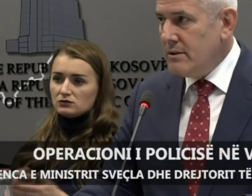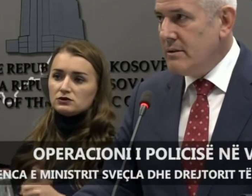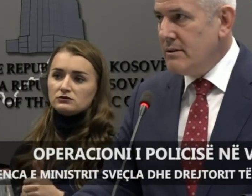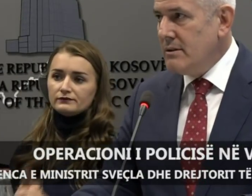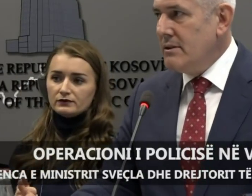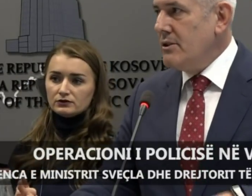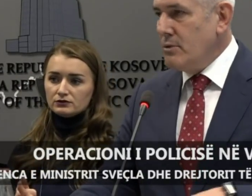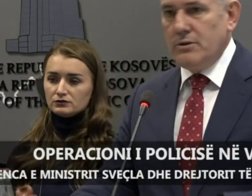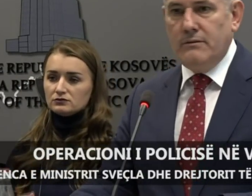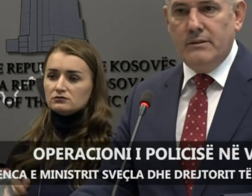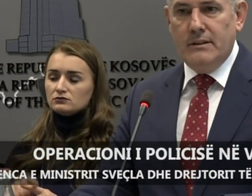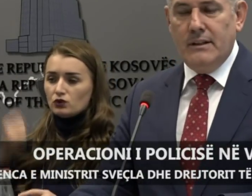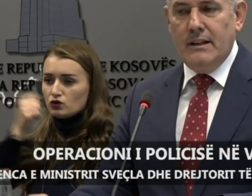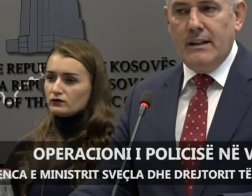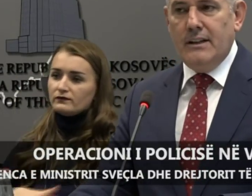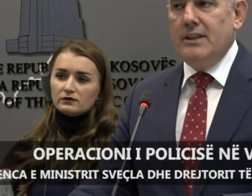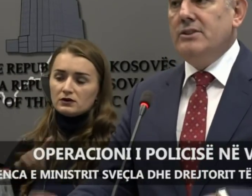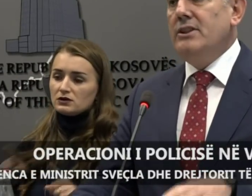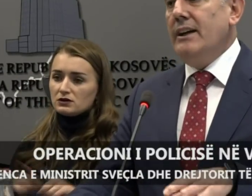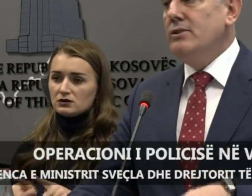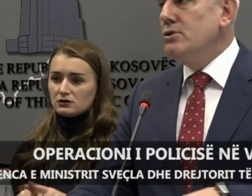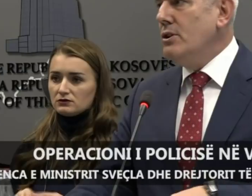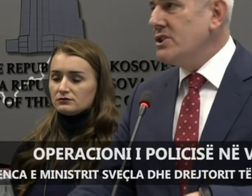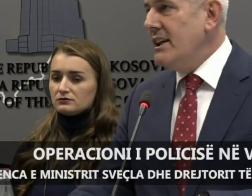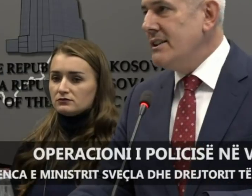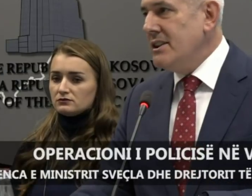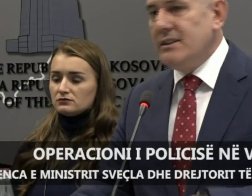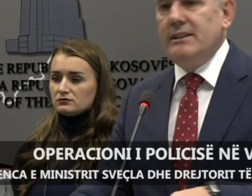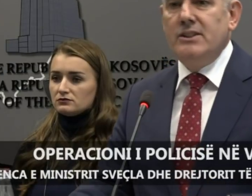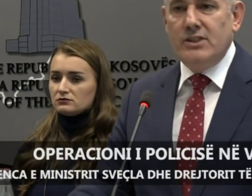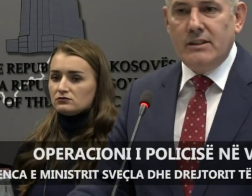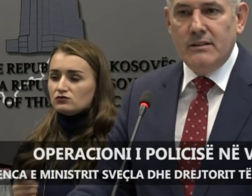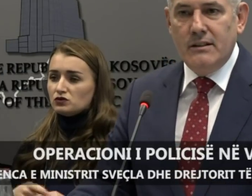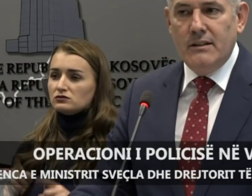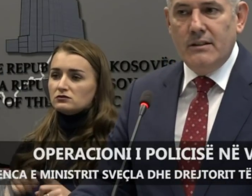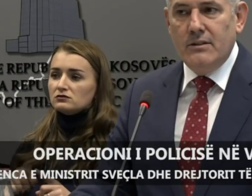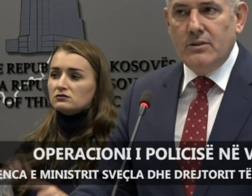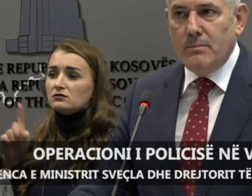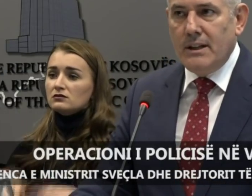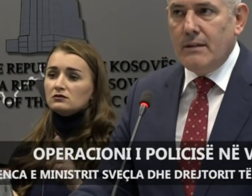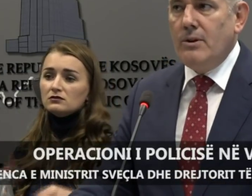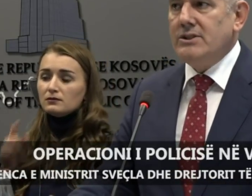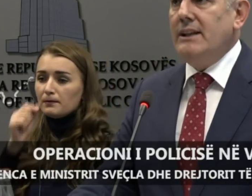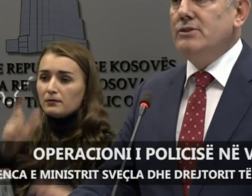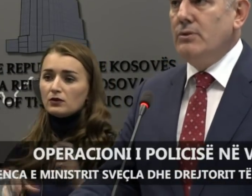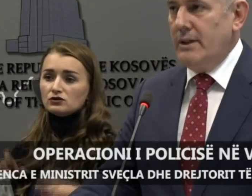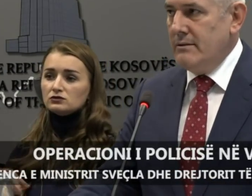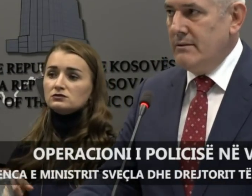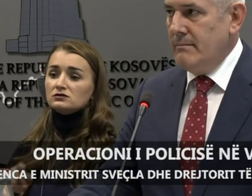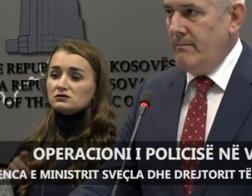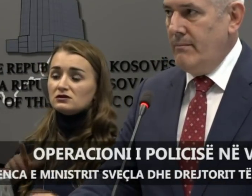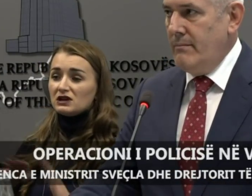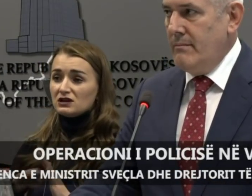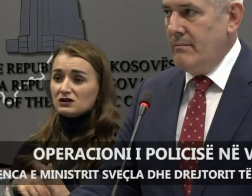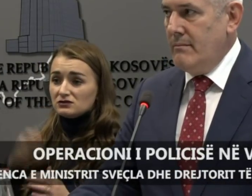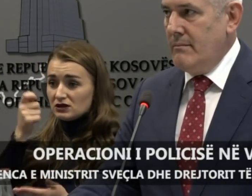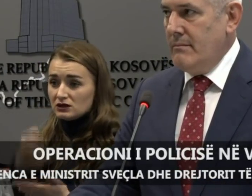kudo në Kosovë. Edhe ndaj çdo shkelësit ligjit do të mirën masa ligjore.